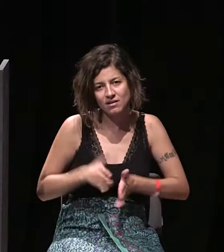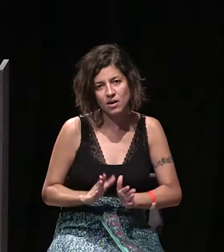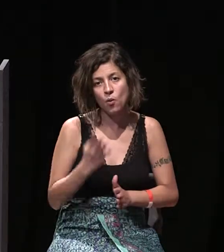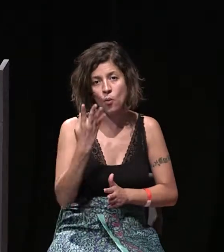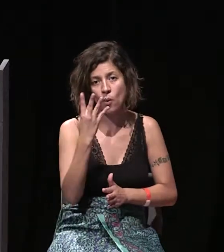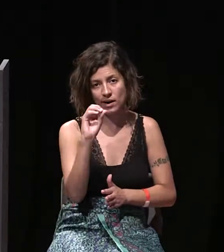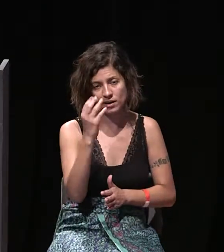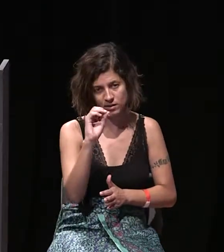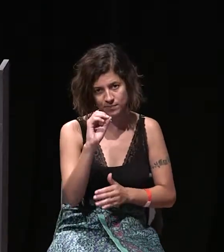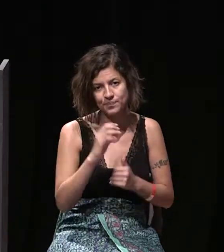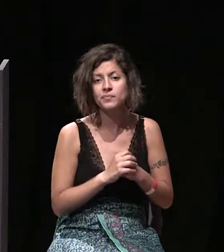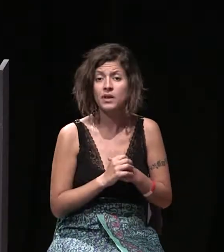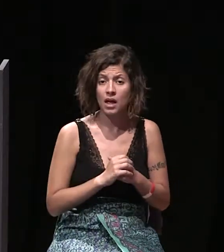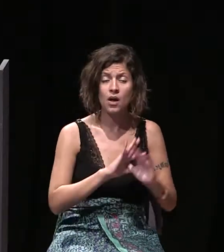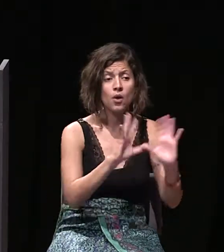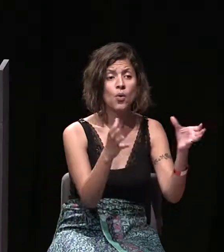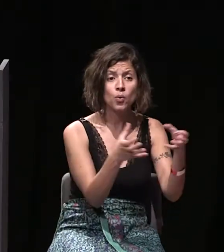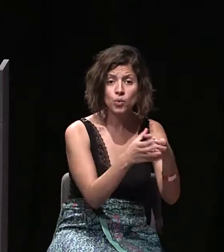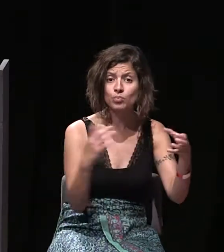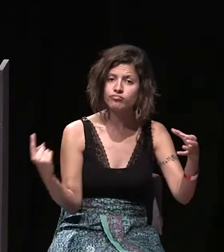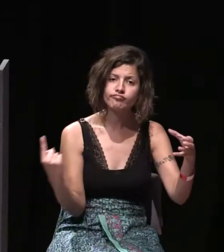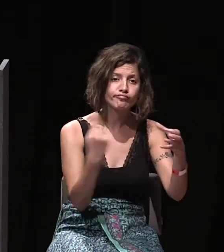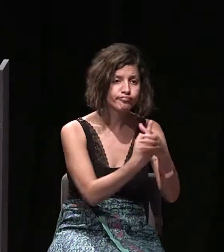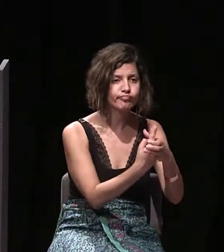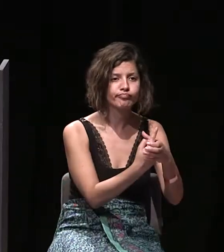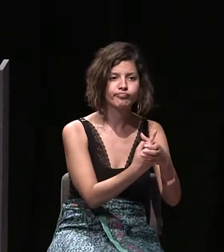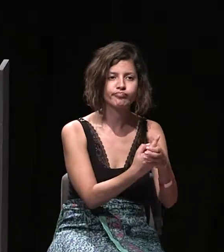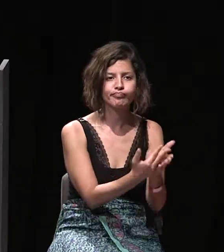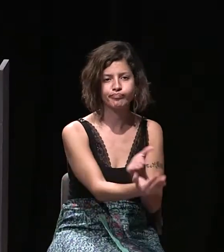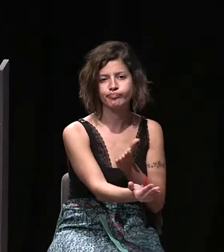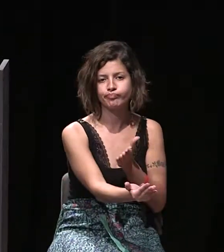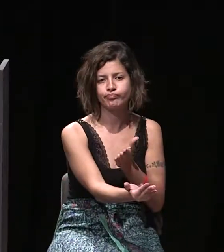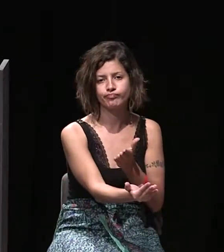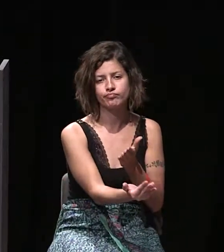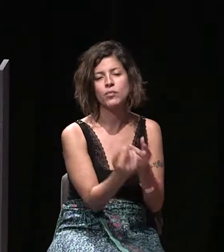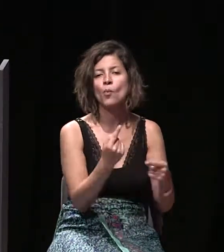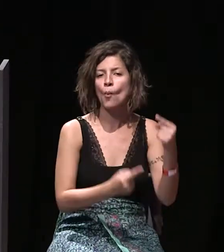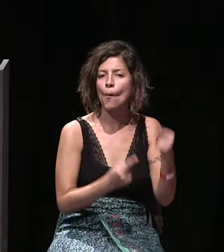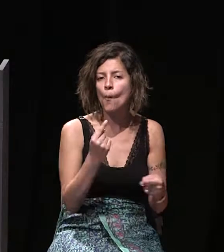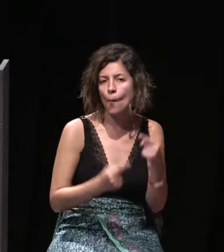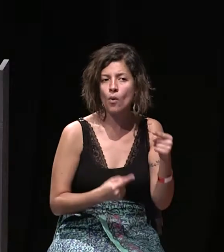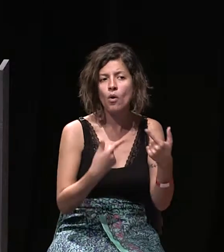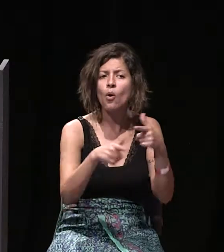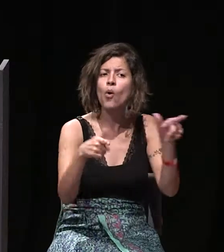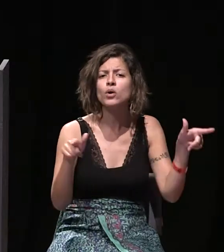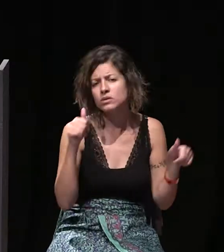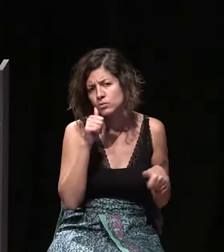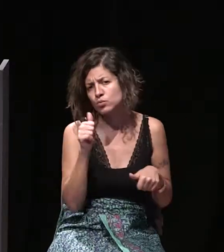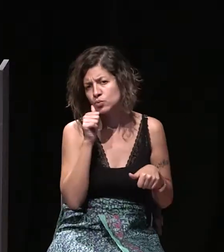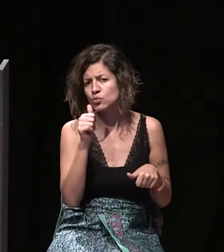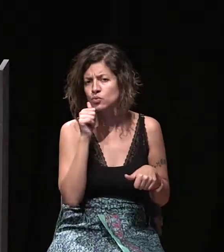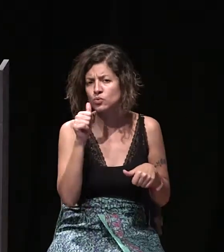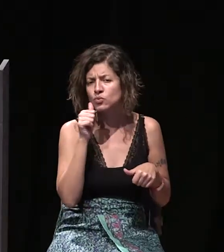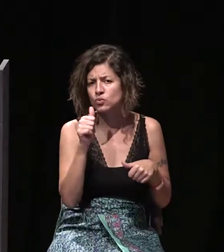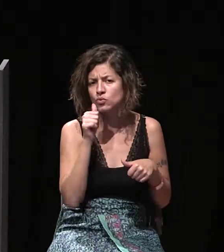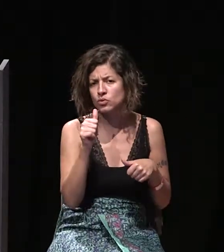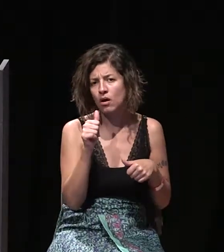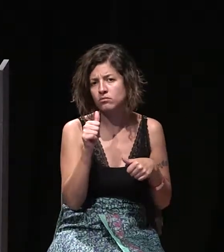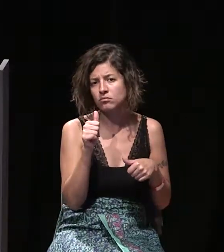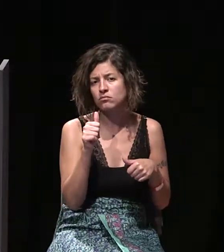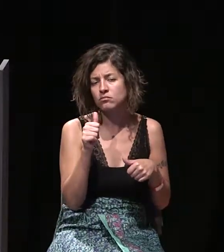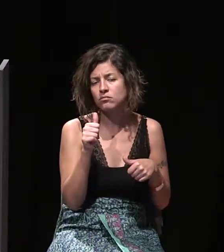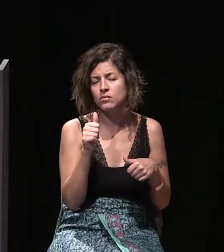inseridas nesses grupos que eu falei para vocês desde o início, também discutindo com outras mulheres, durante o